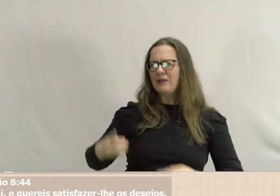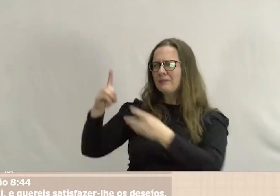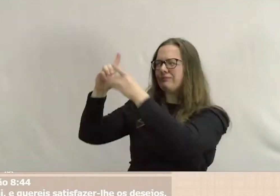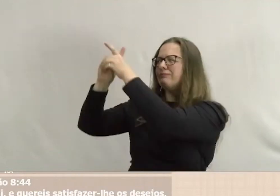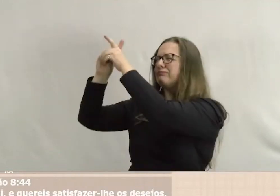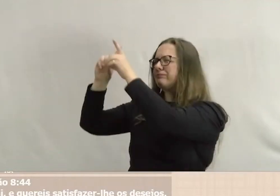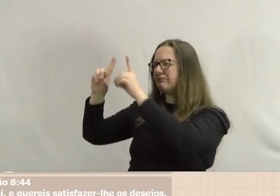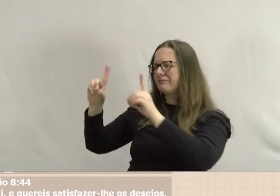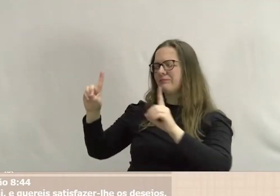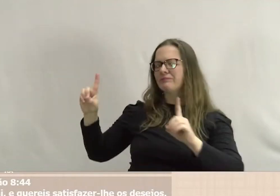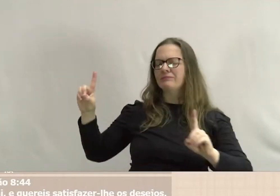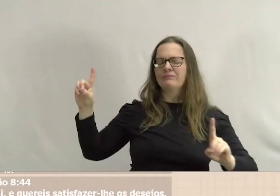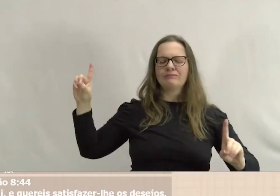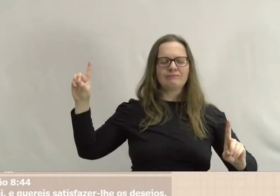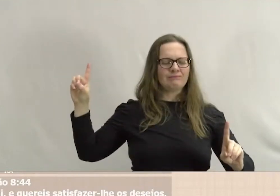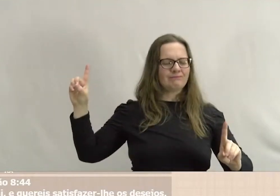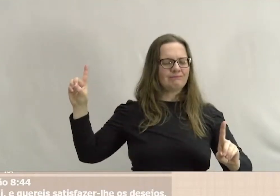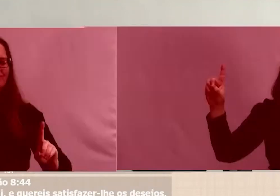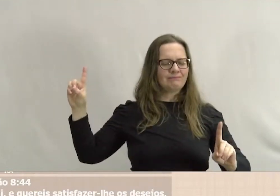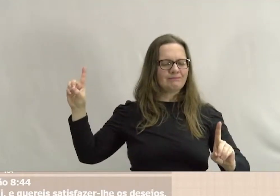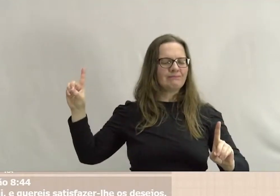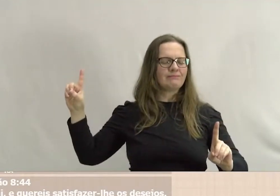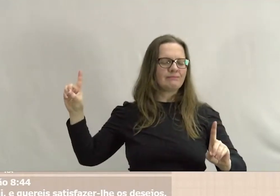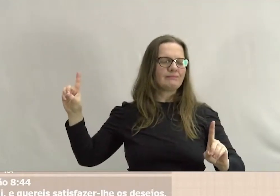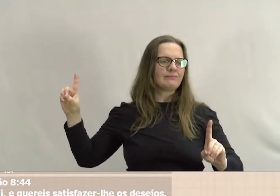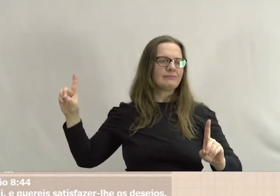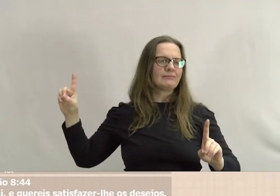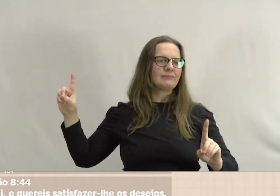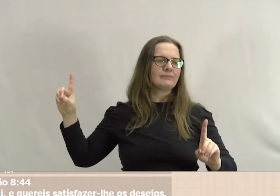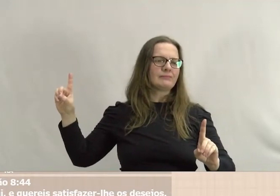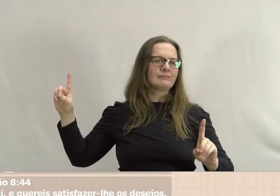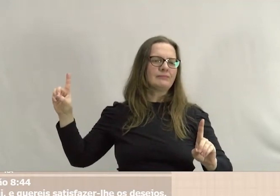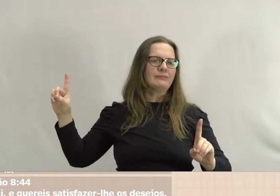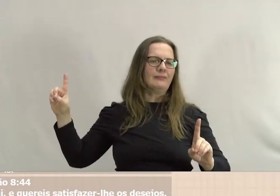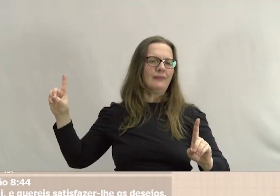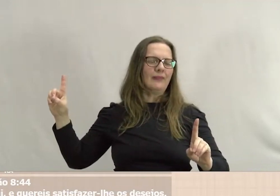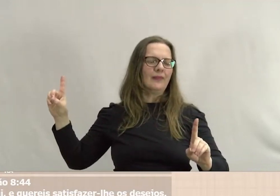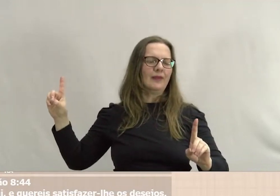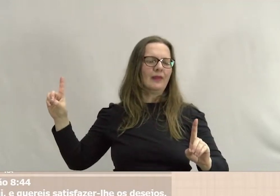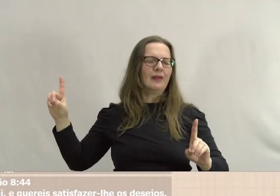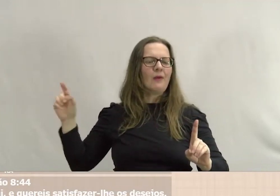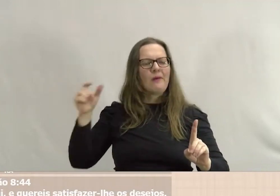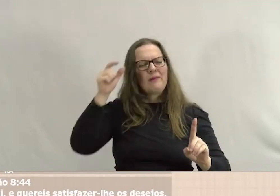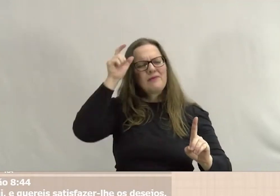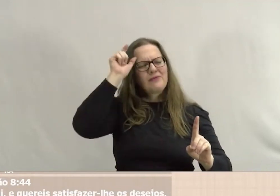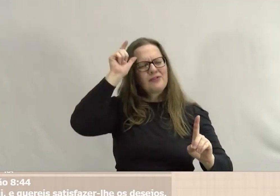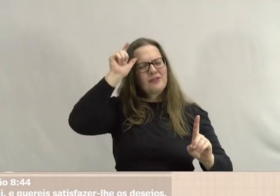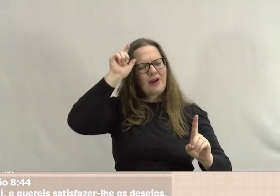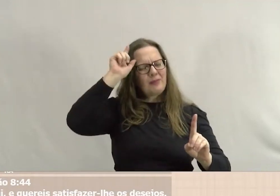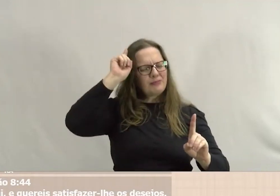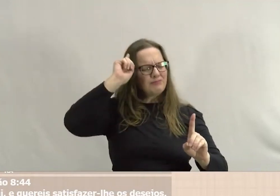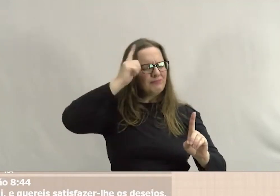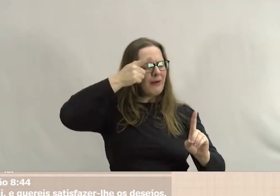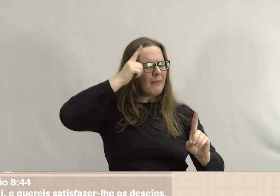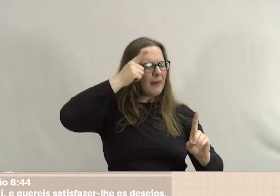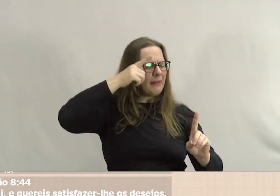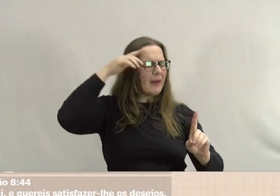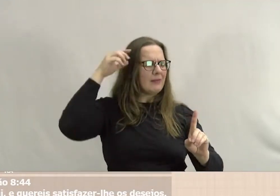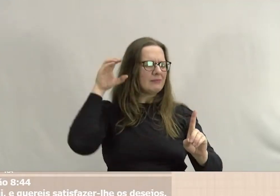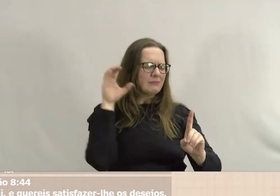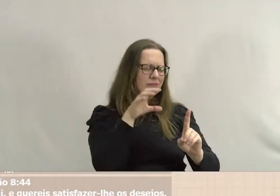o diabo se tornou o pai da mentira e o pai do homem